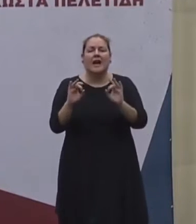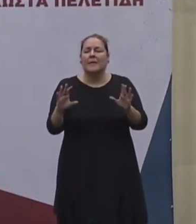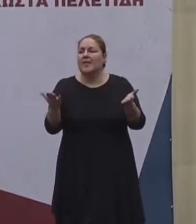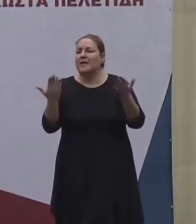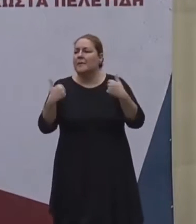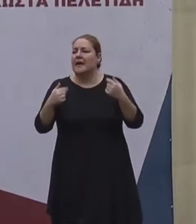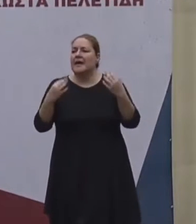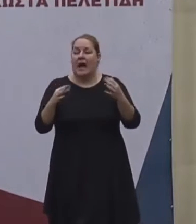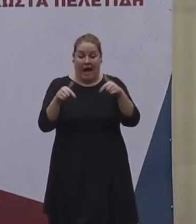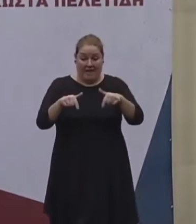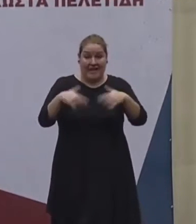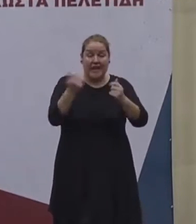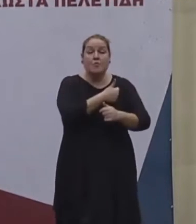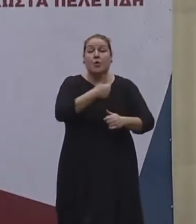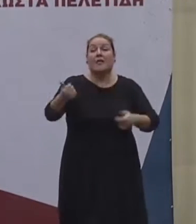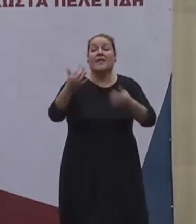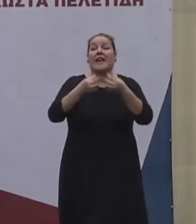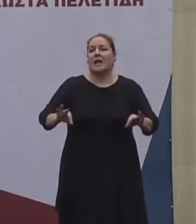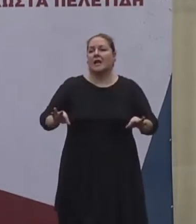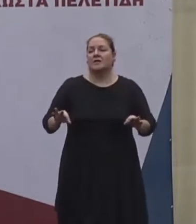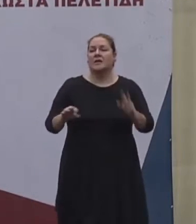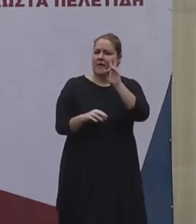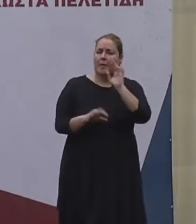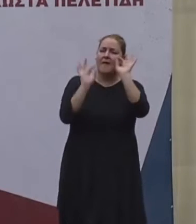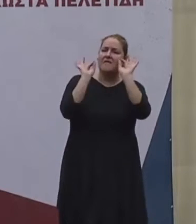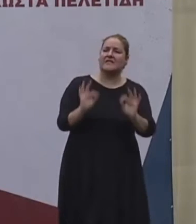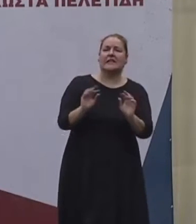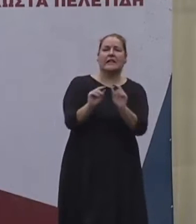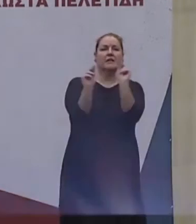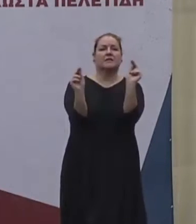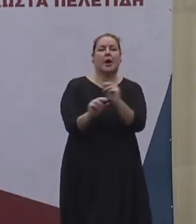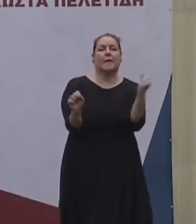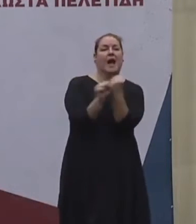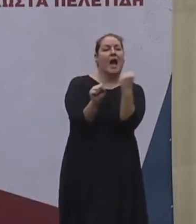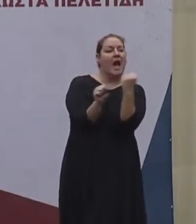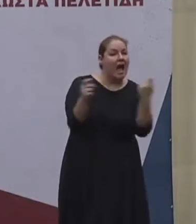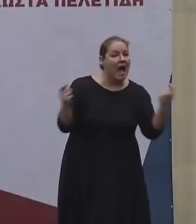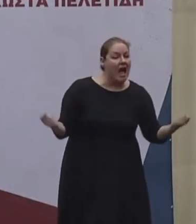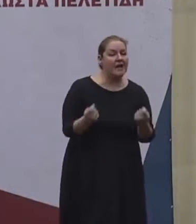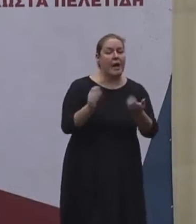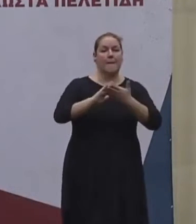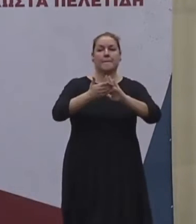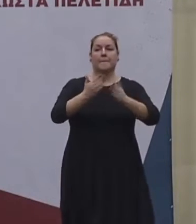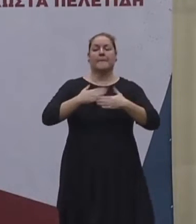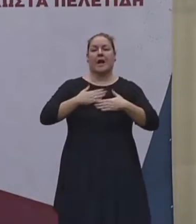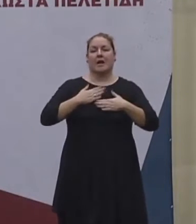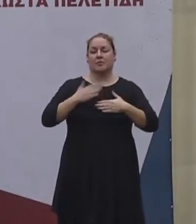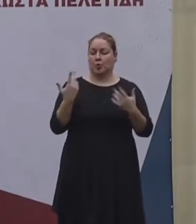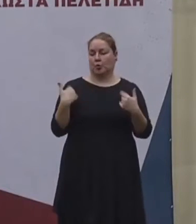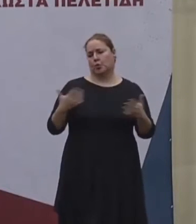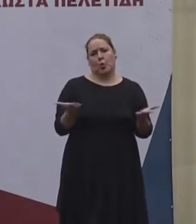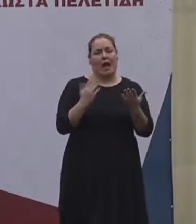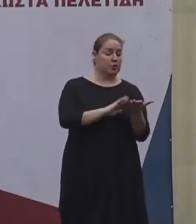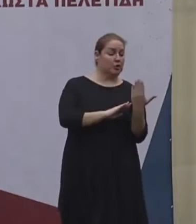εκπλήσει, καθώς αποτελεί φυσική συνέπεια των έργων και των πράξεών μου τουλάχιστον κατά την